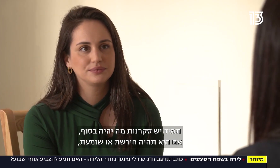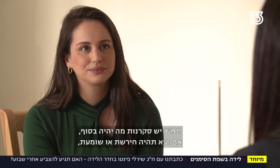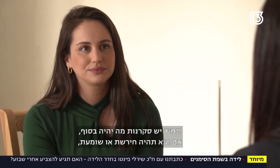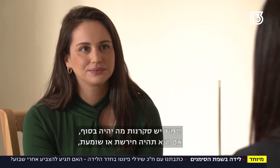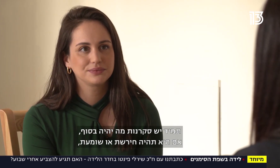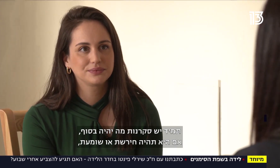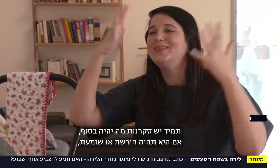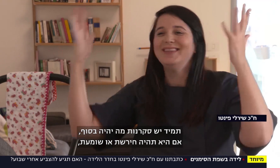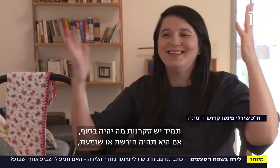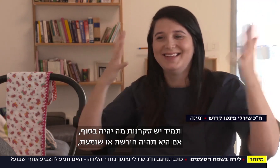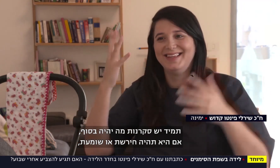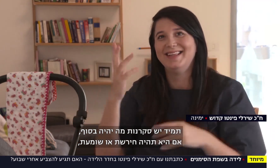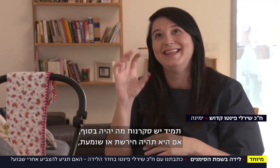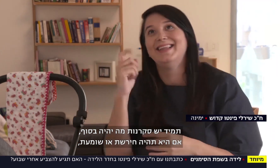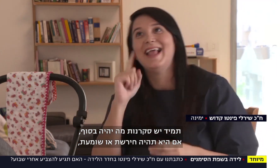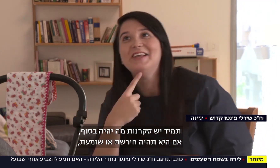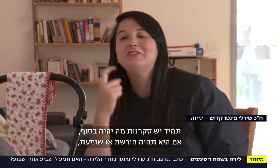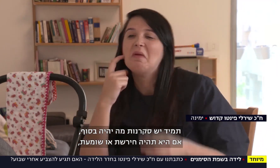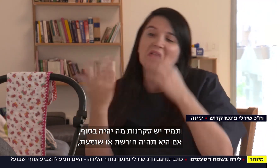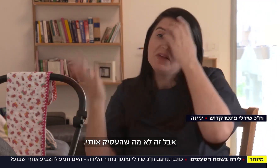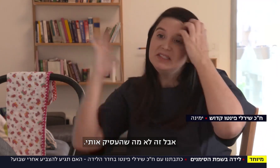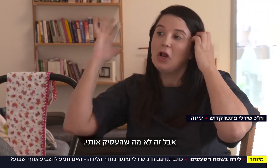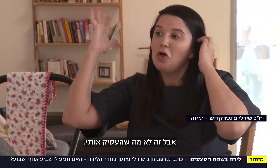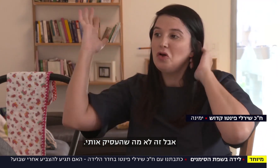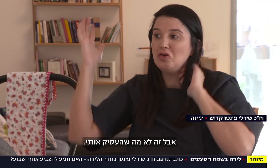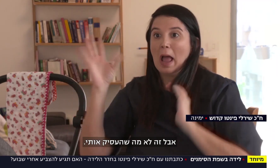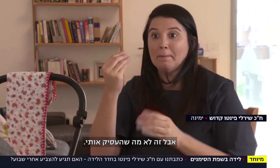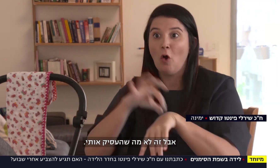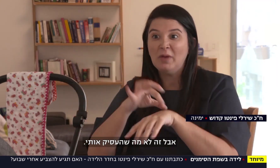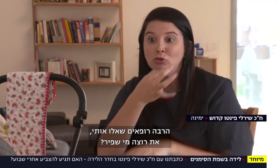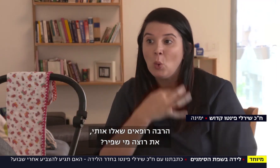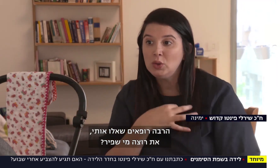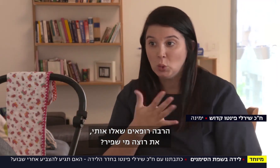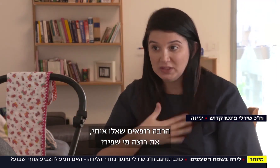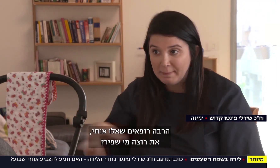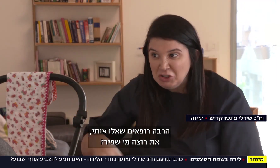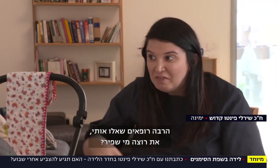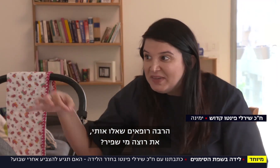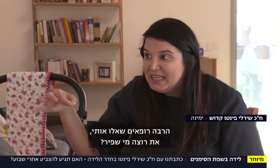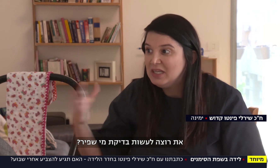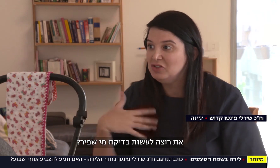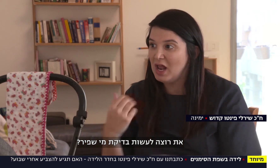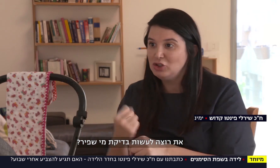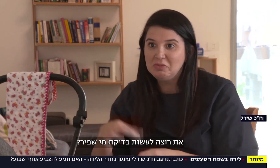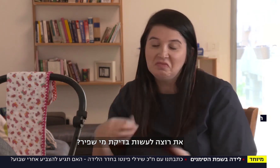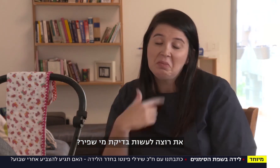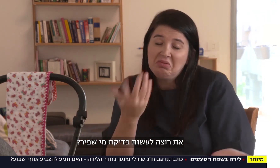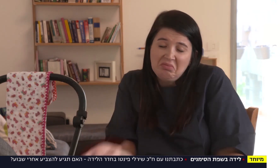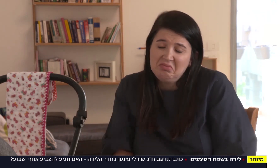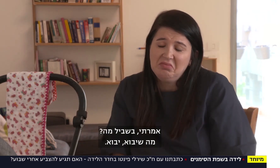תמיד יש סקרנות מה יהיה בסוף, אם היא תהיה חרשת או שומעת, אבל זה לא מה שהעסיק אותי. הרבה רופאים שאלו אותי, את רוצה מי שפיר? את רוצה לעשות בדיקת מי שפיר? אמרתי,